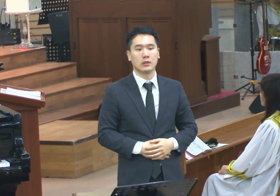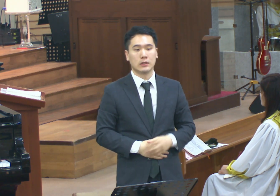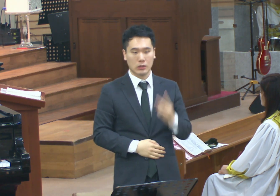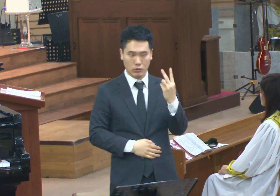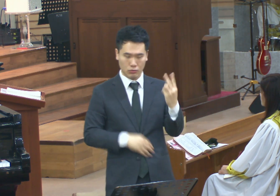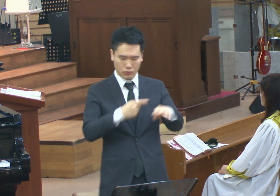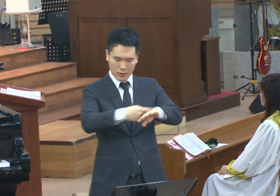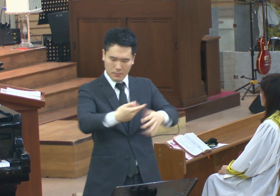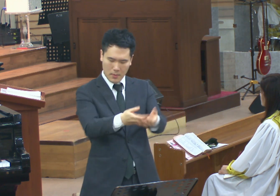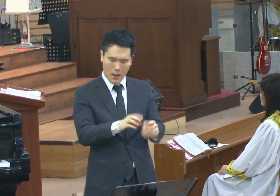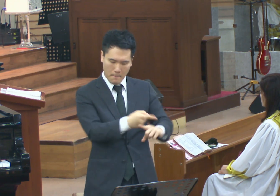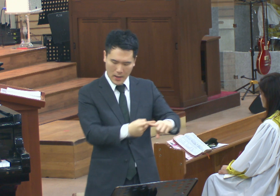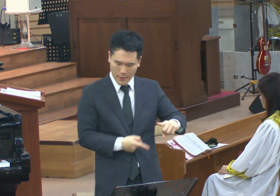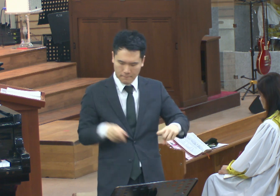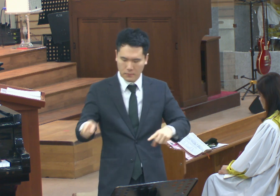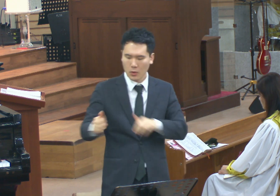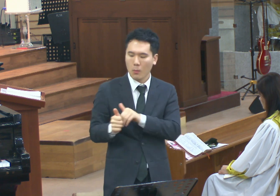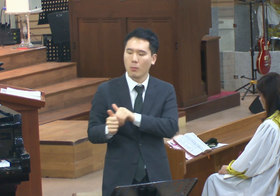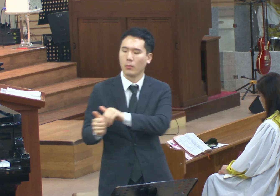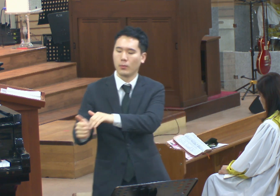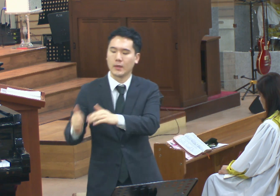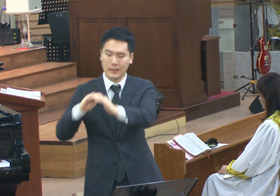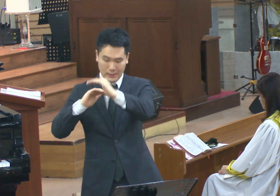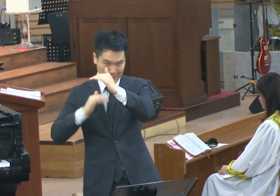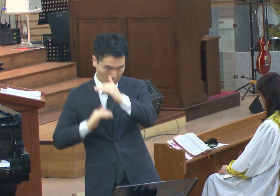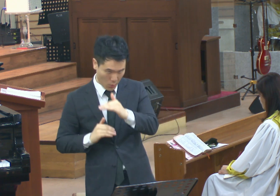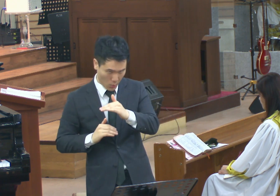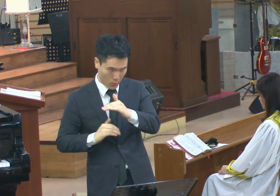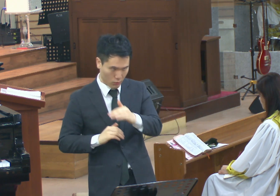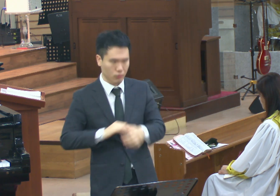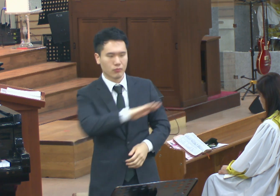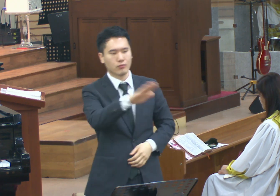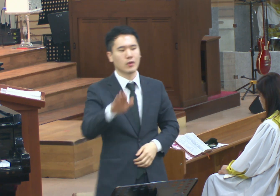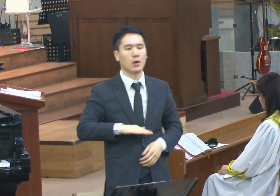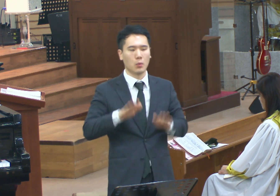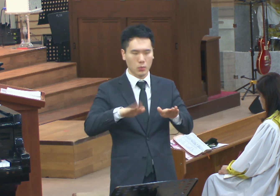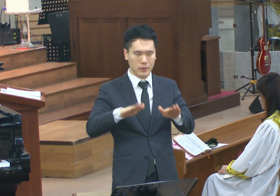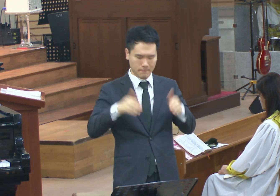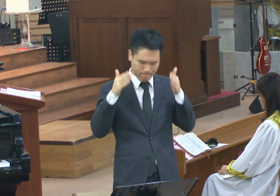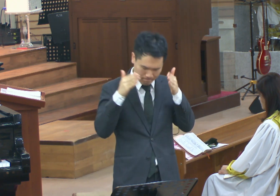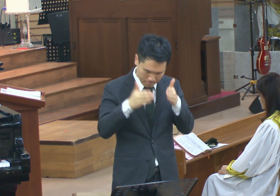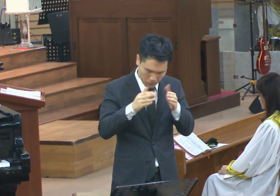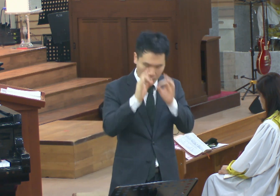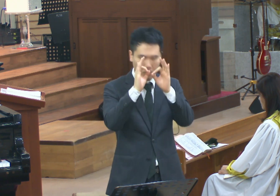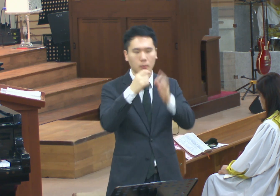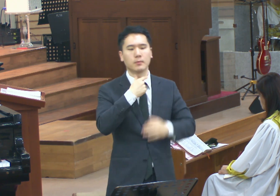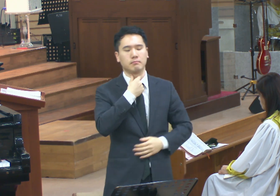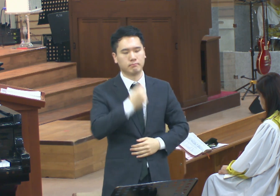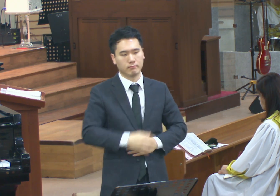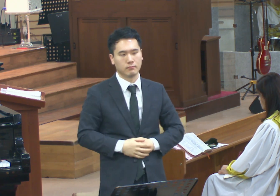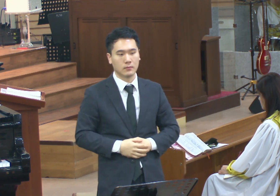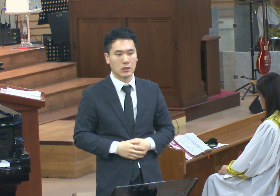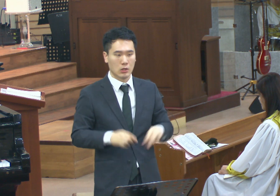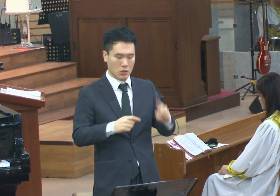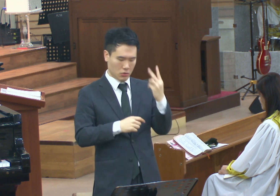합니다. 여호수아의 첫 번째 사역이 모세와 약속한 대로 2지파 반이 요단